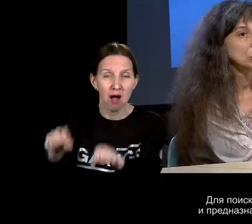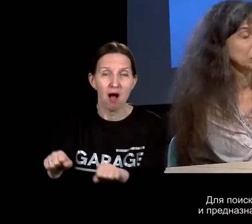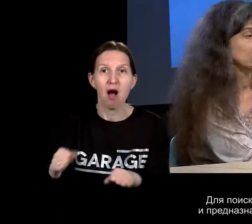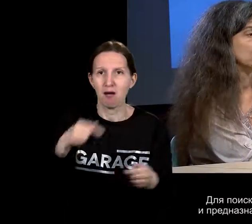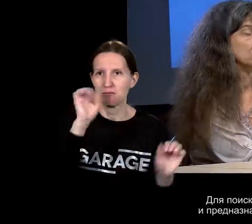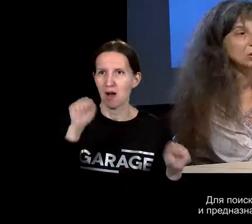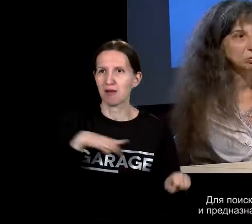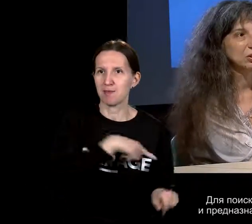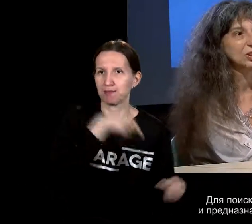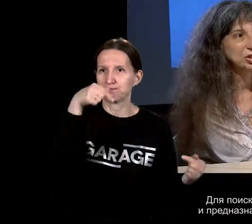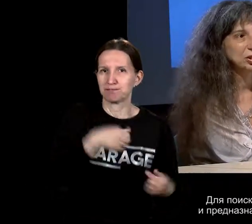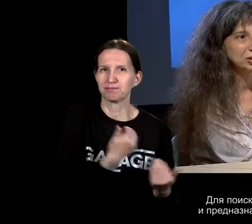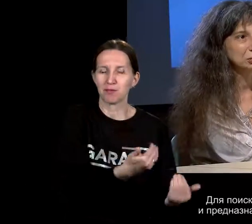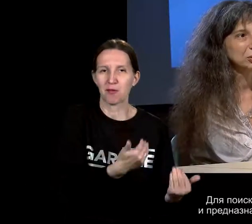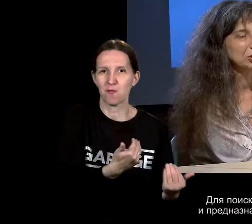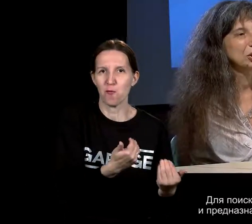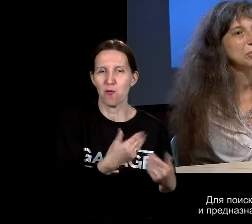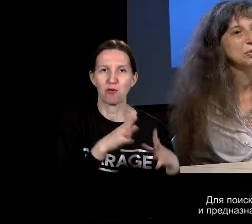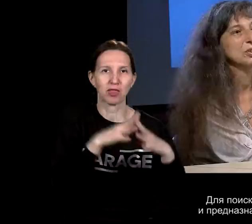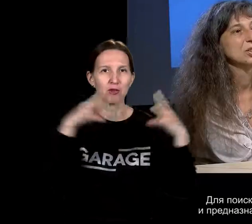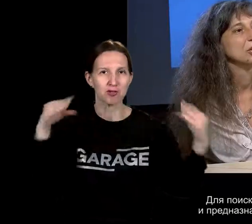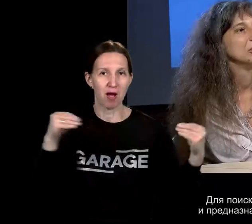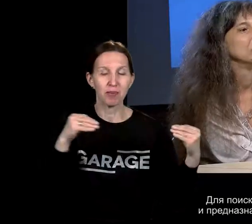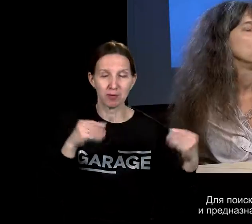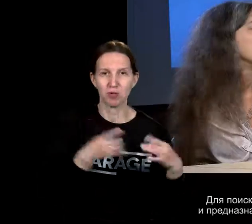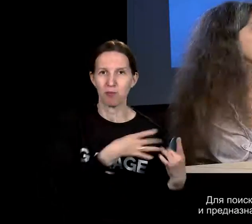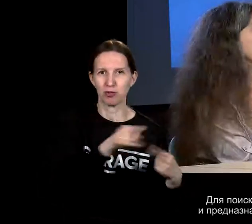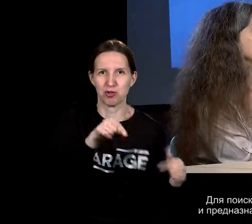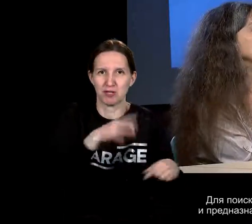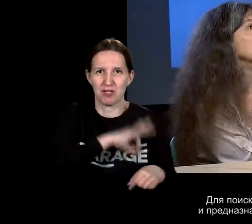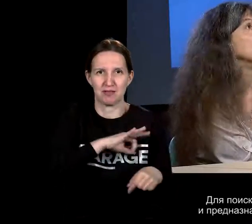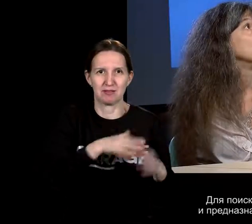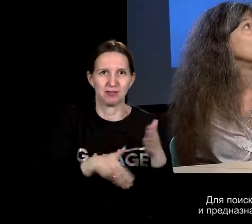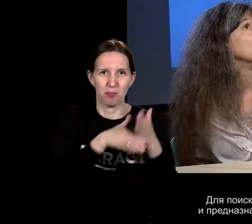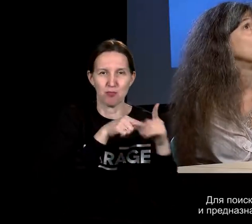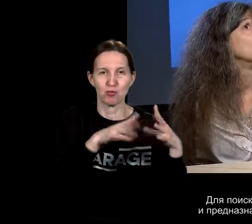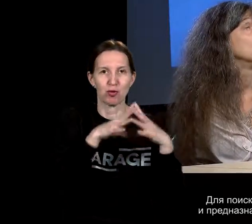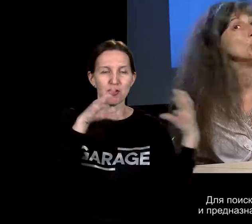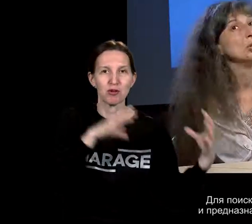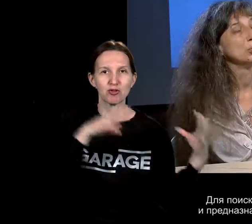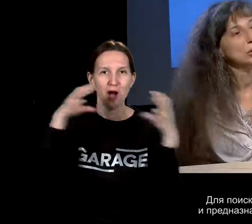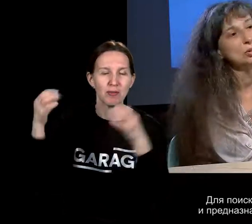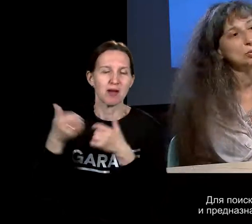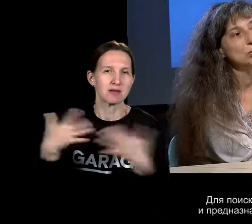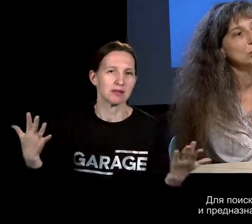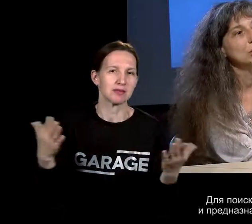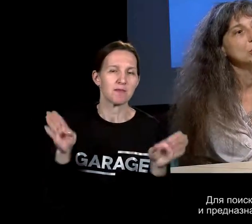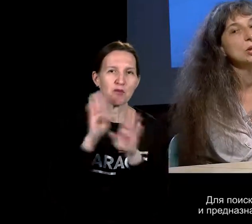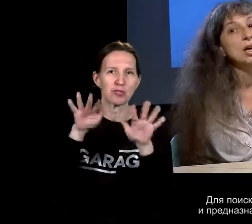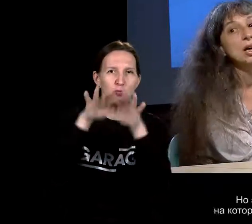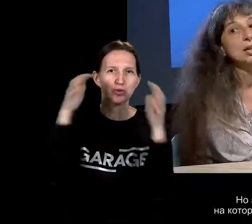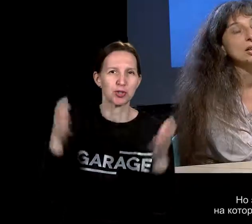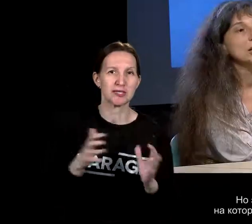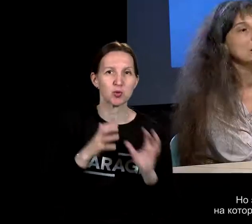его удивительные, предназначались его дирижабли, предназначались его удивительные воздушные суда, которые он